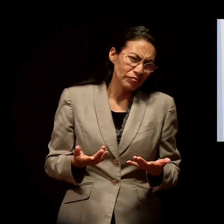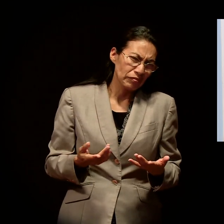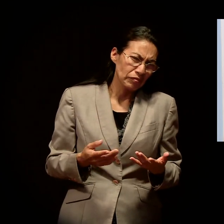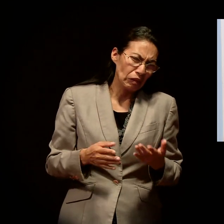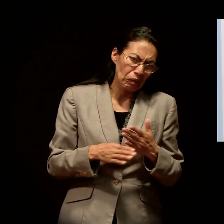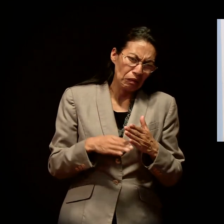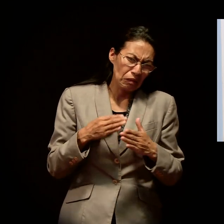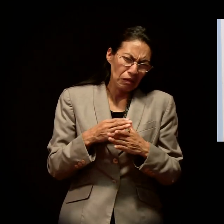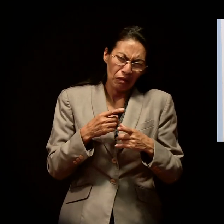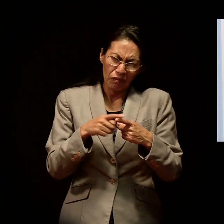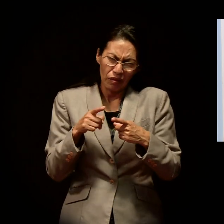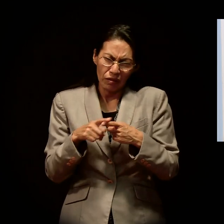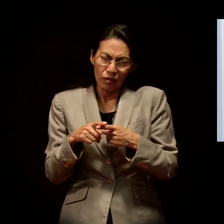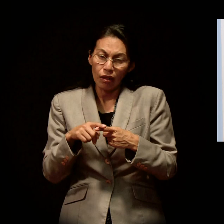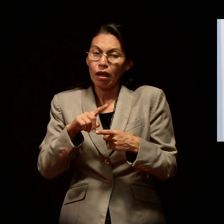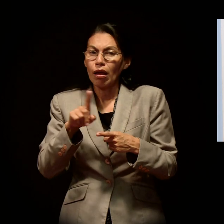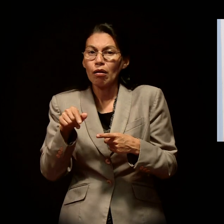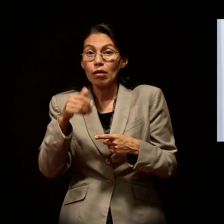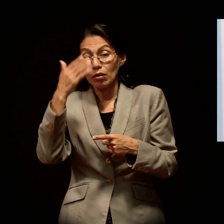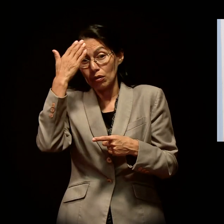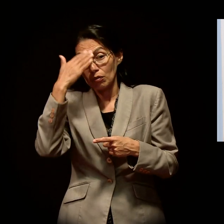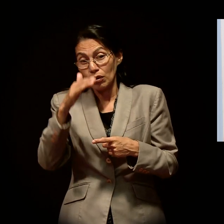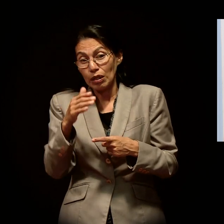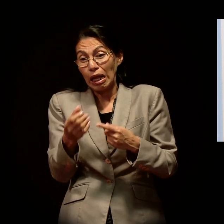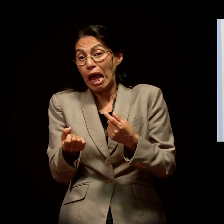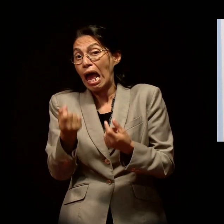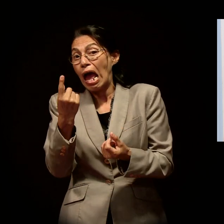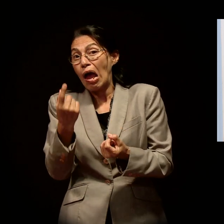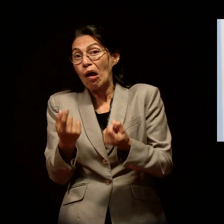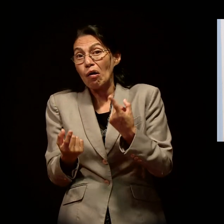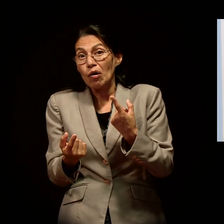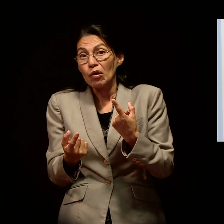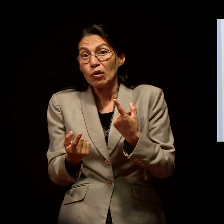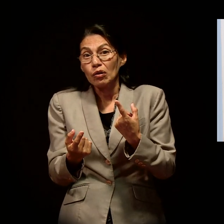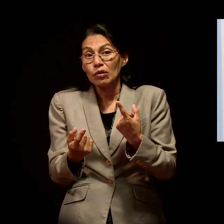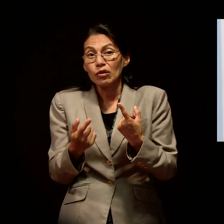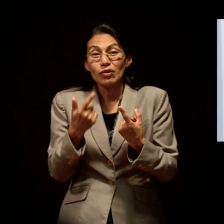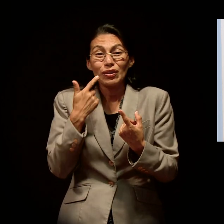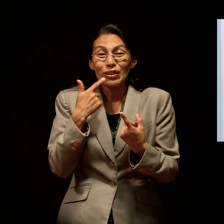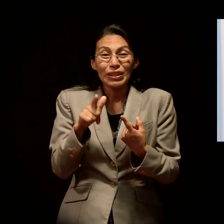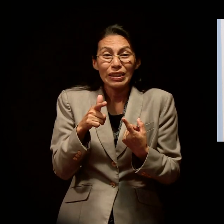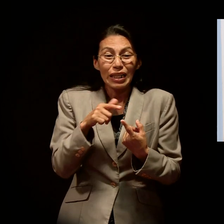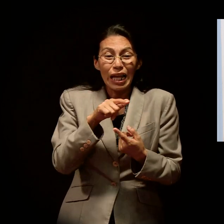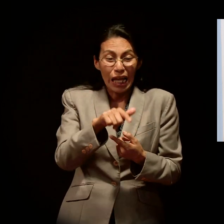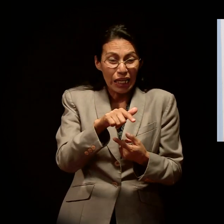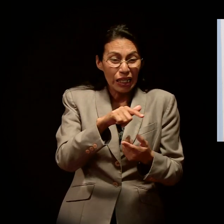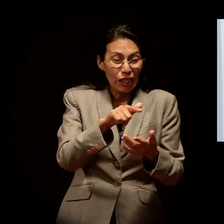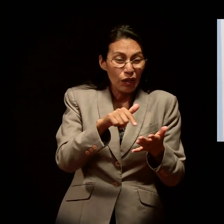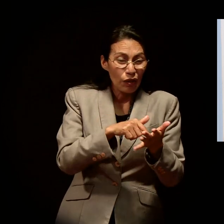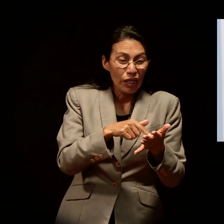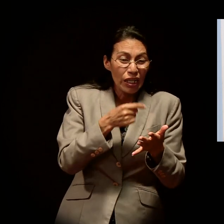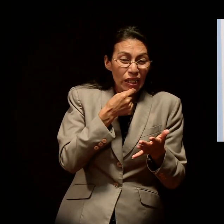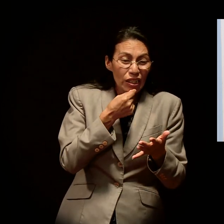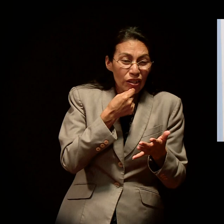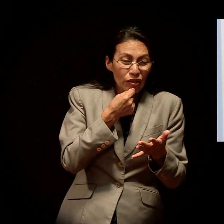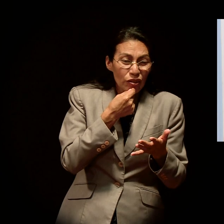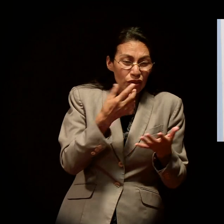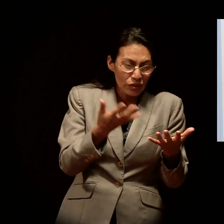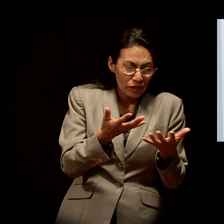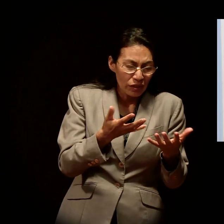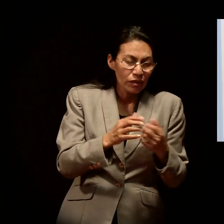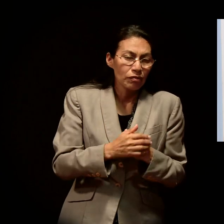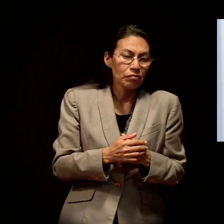muchas excusas después se supo que algunos estaban en contra de que empezara a funcionar este hogar